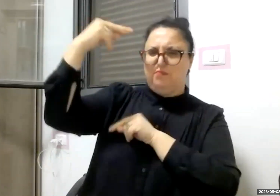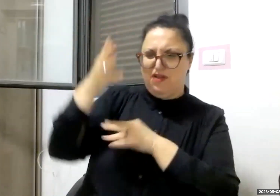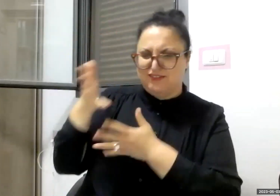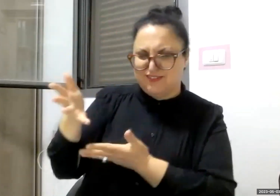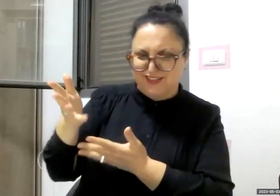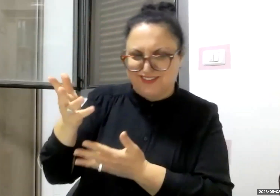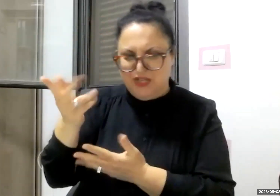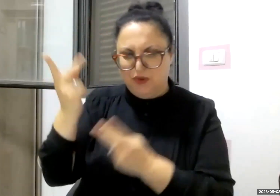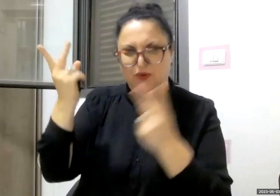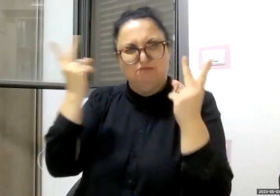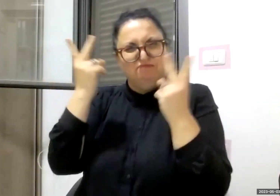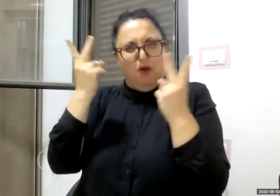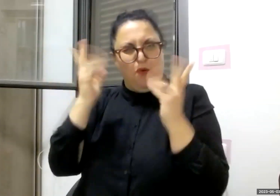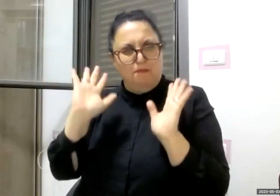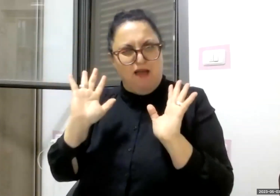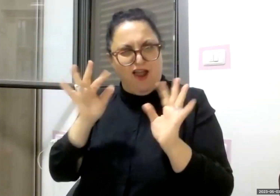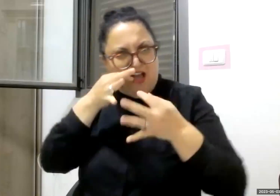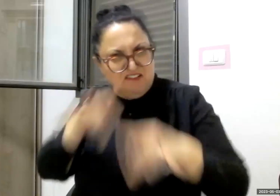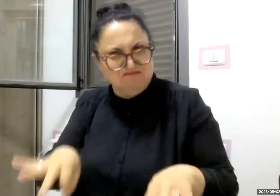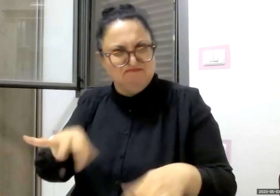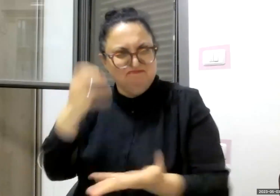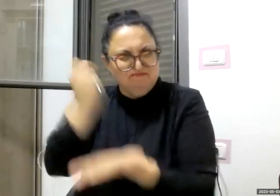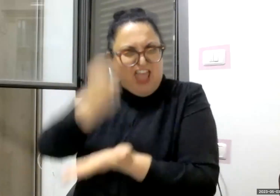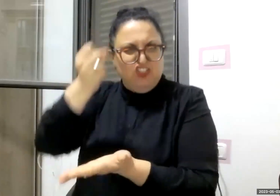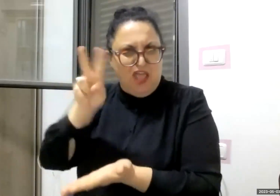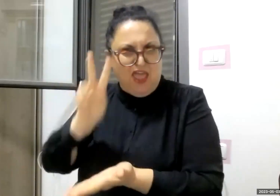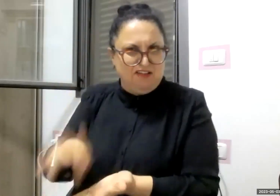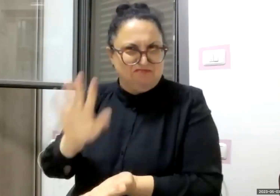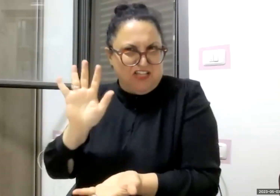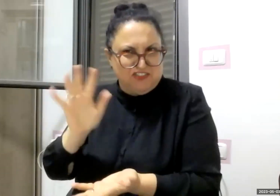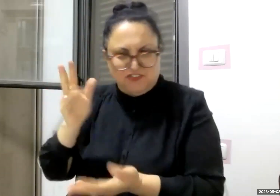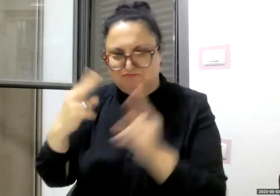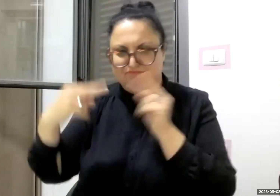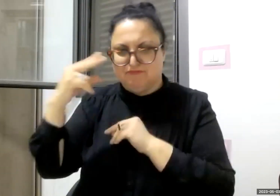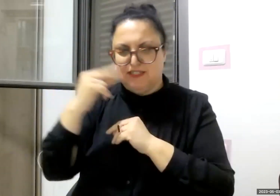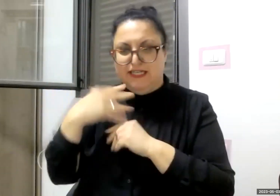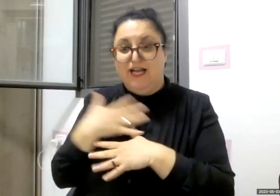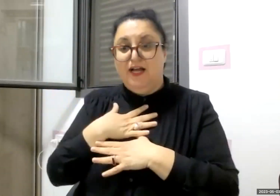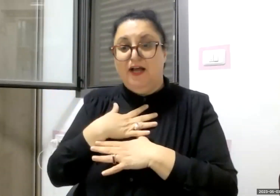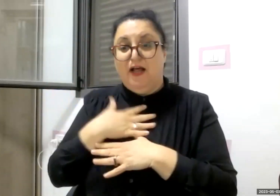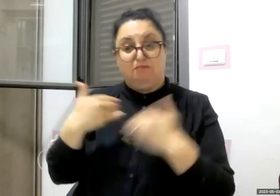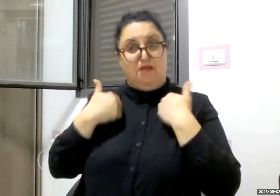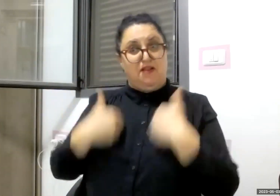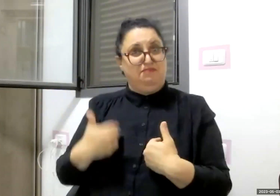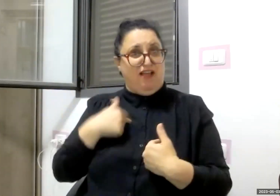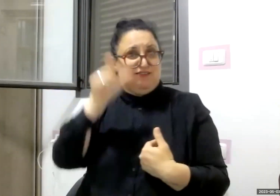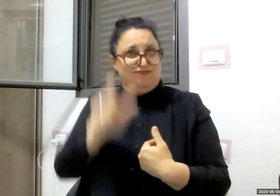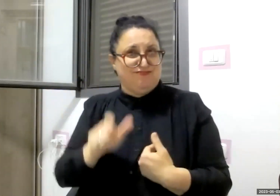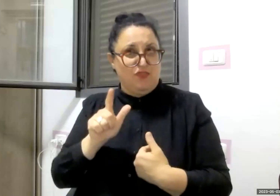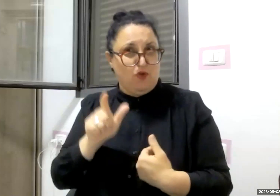זה דיבור מאוד איביליסטי, זה מאוד ברור מאליו שהאישור התקבל, ואני,